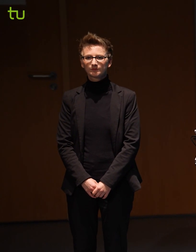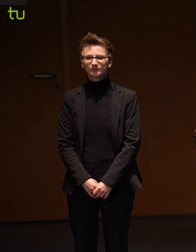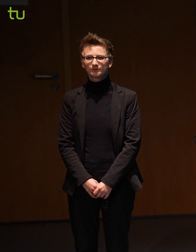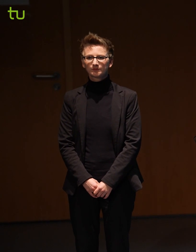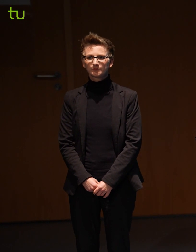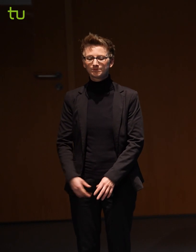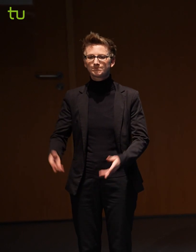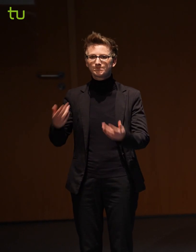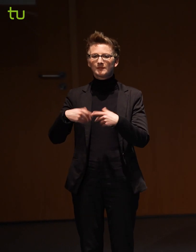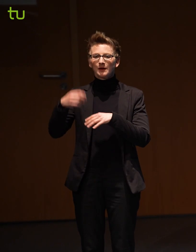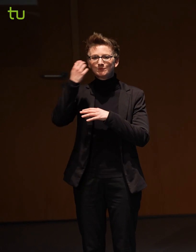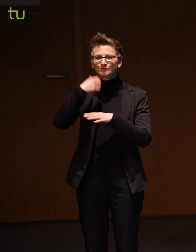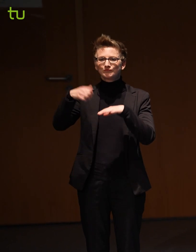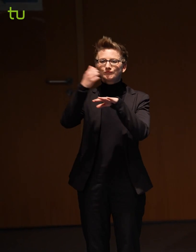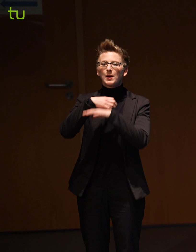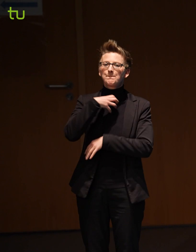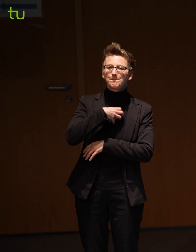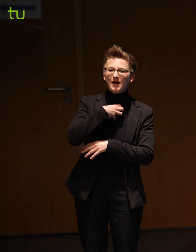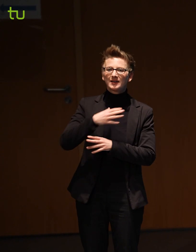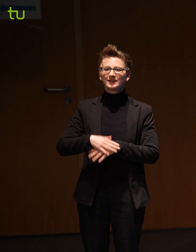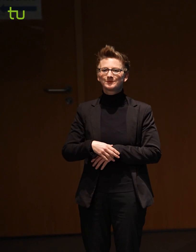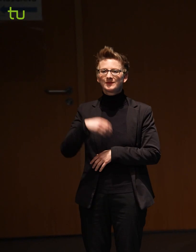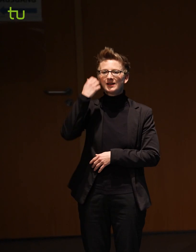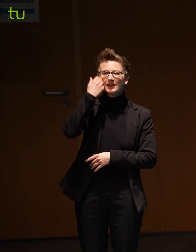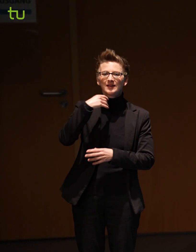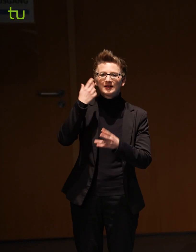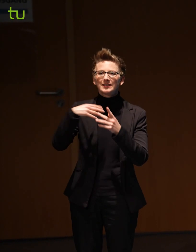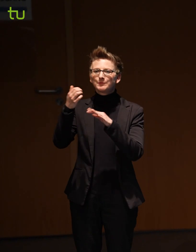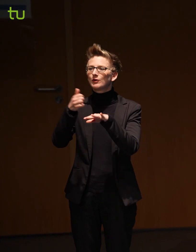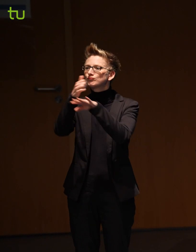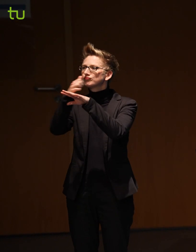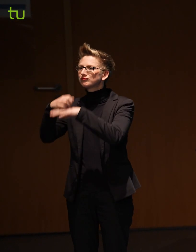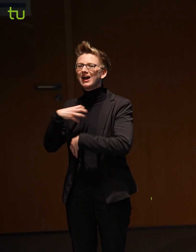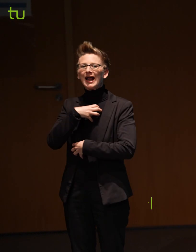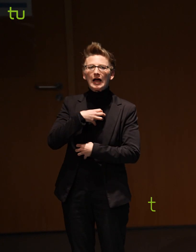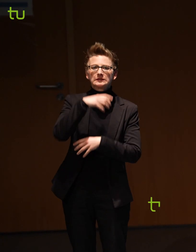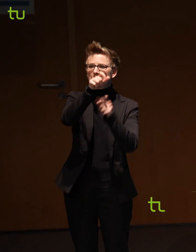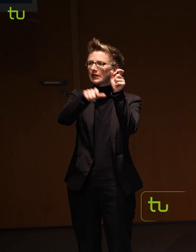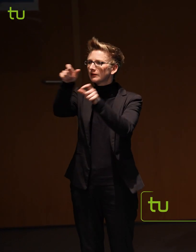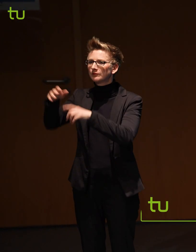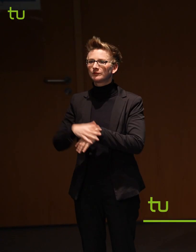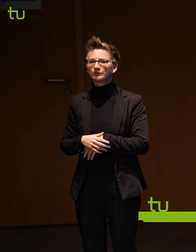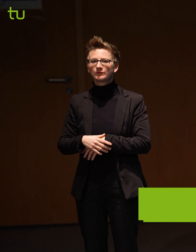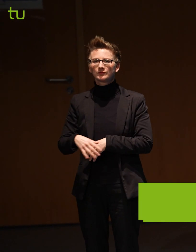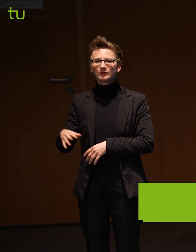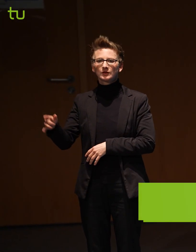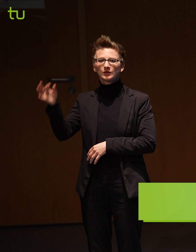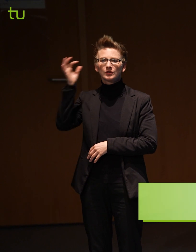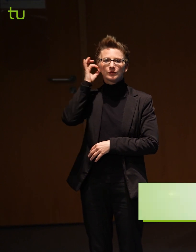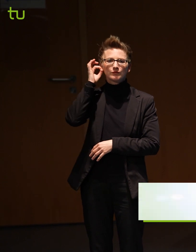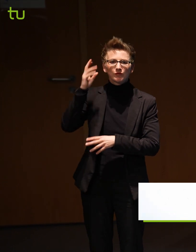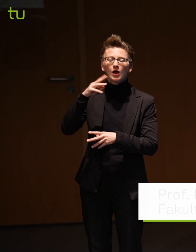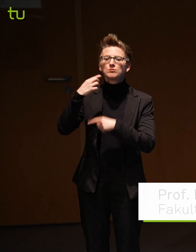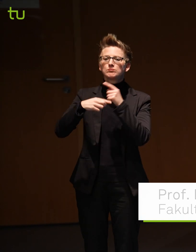Magnificenz Bayer, liebe ProrektorInnen, Kanzler, sehr geehrte Frau Müller-Stahl, sehr geehrter Herr